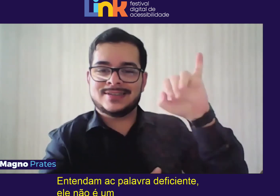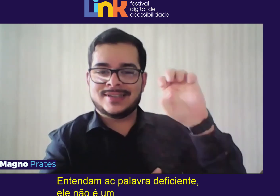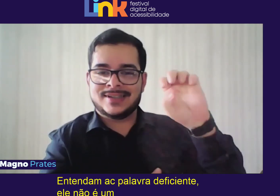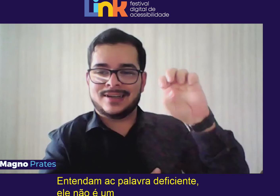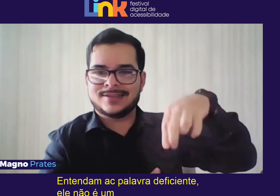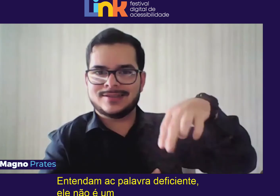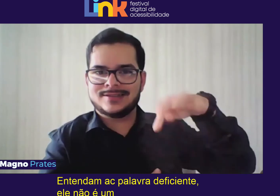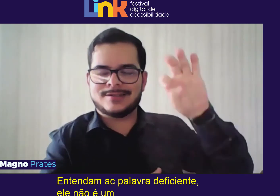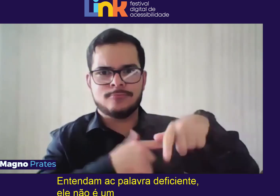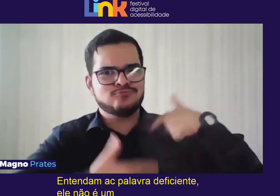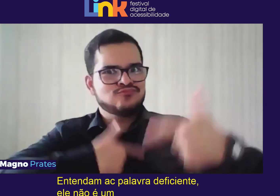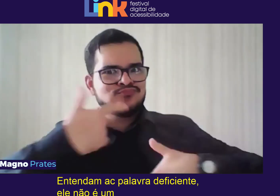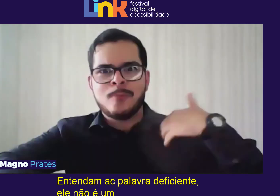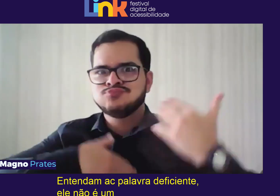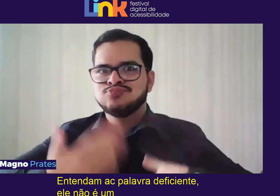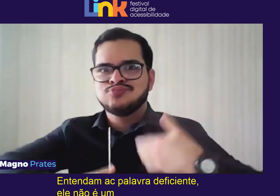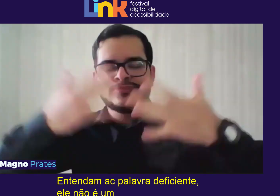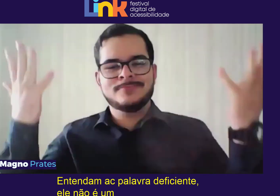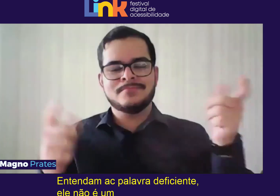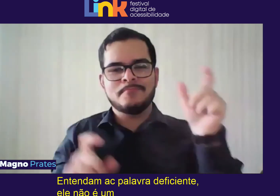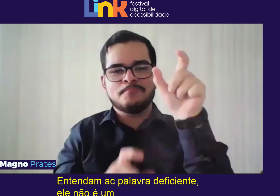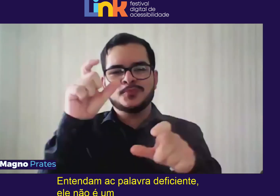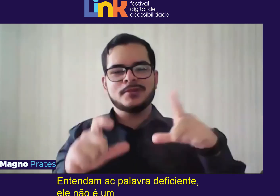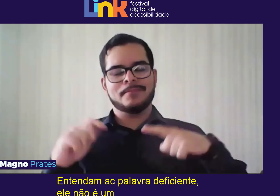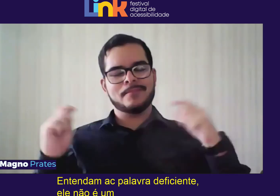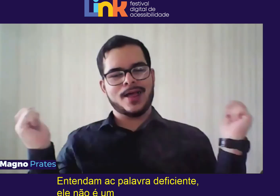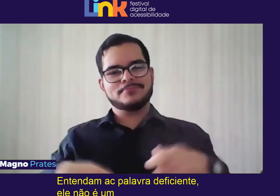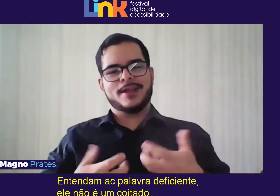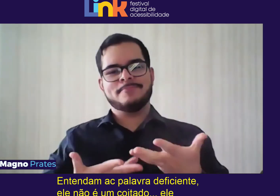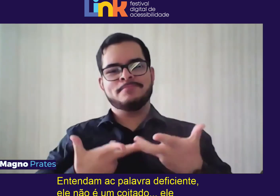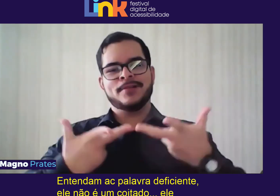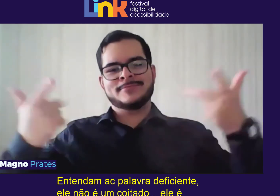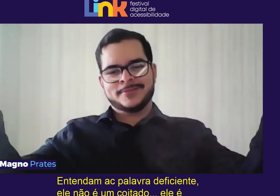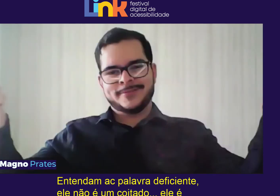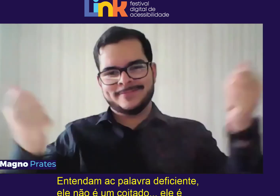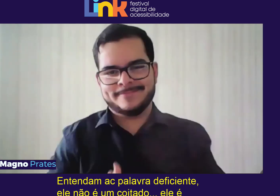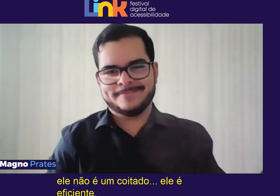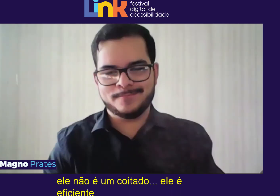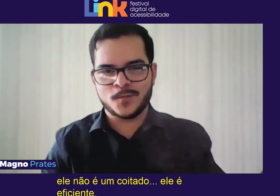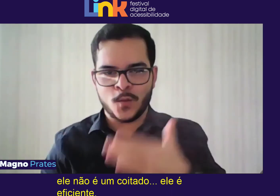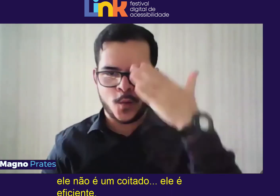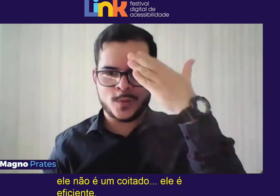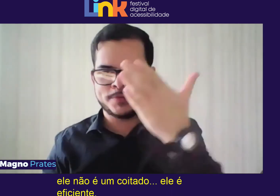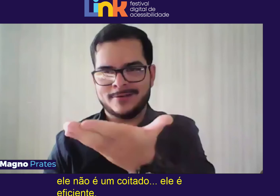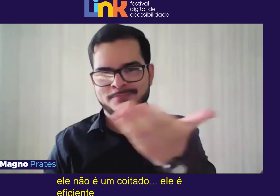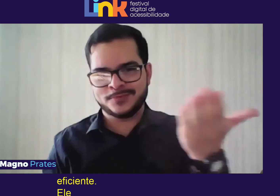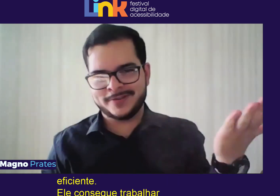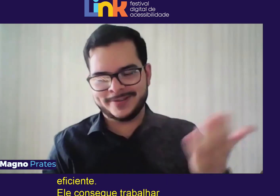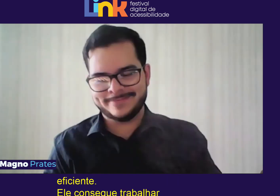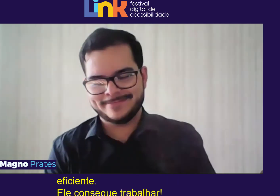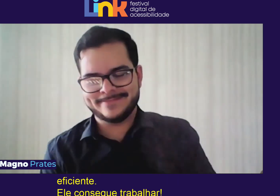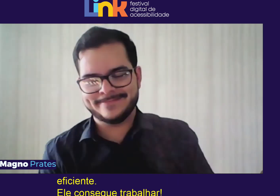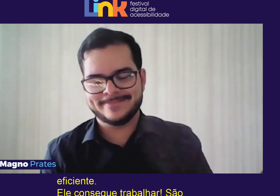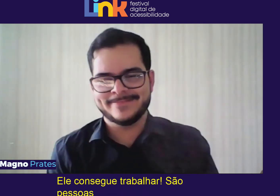ele é eficiente, ele consegue trabalhar. São pessoas com muita capacidade. Muito